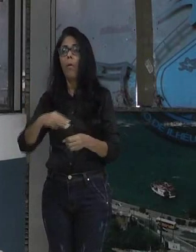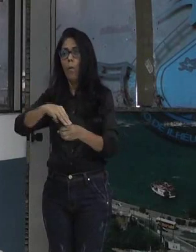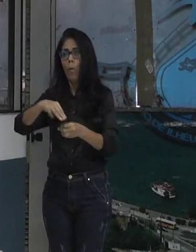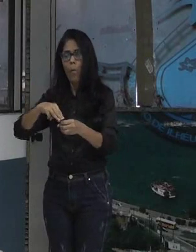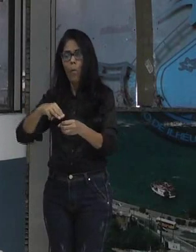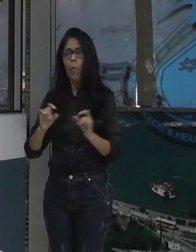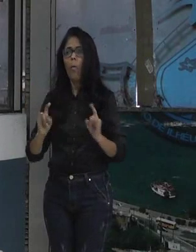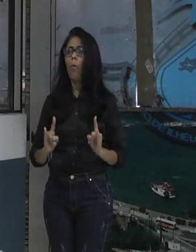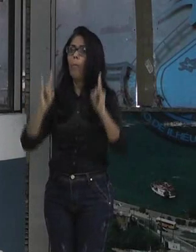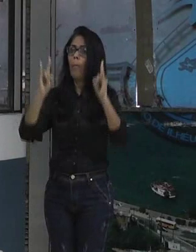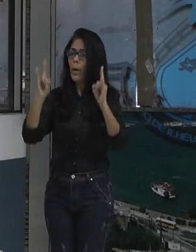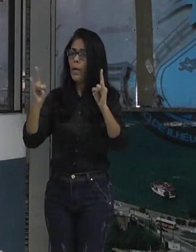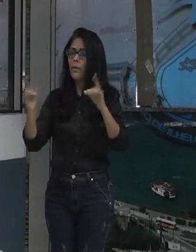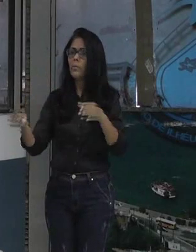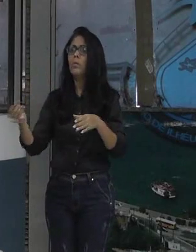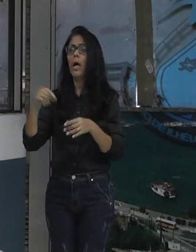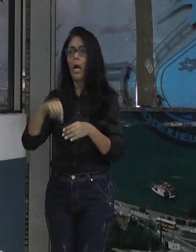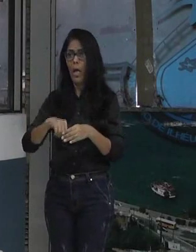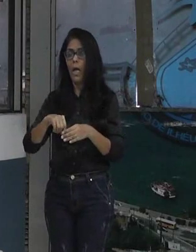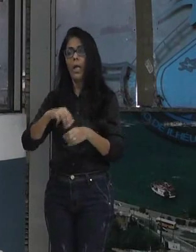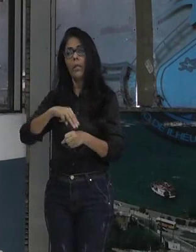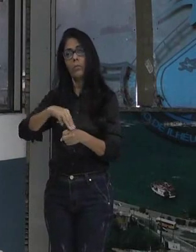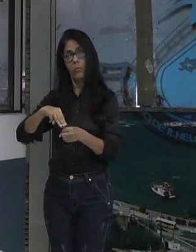em vários lugares por aí na cidade.